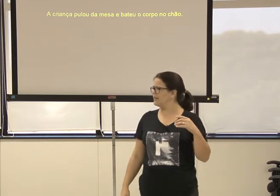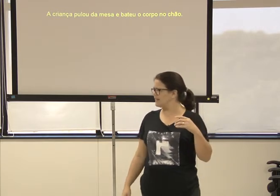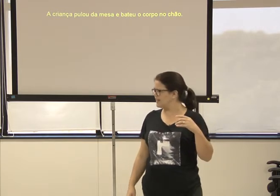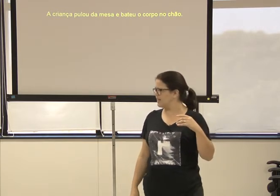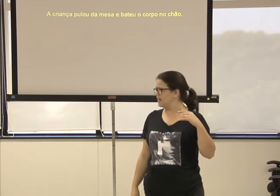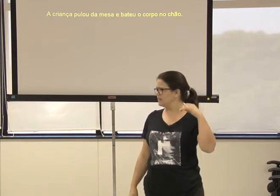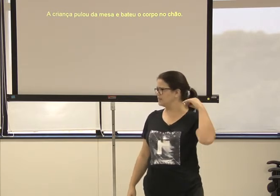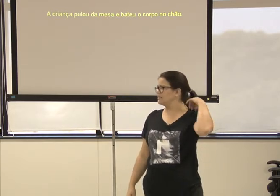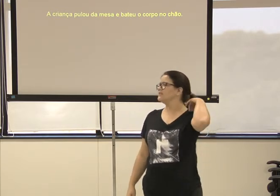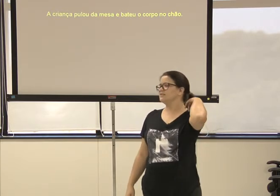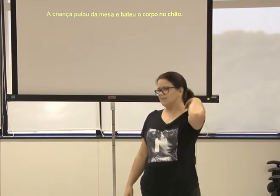Espirometria.